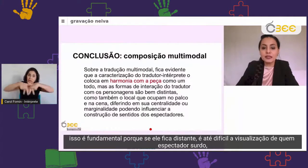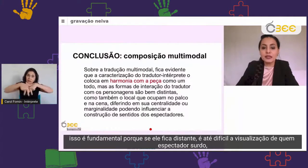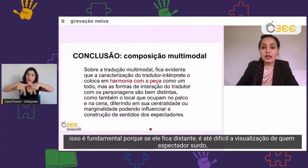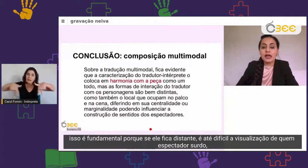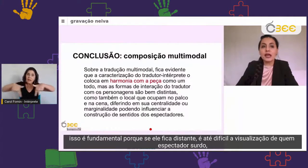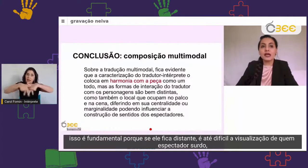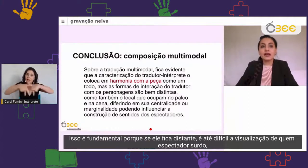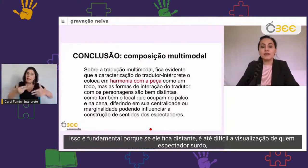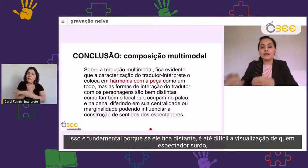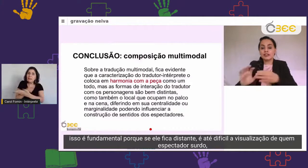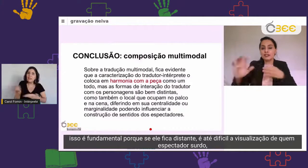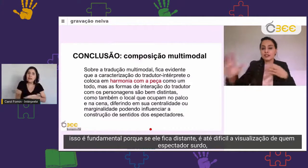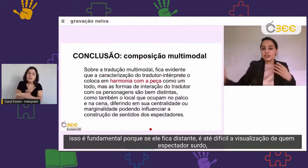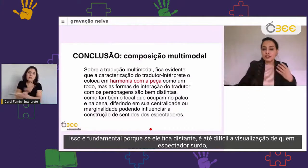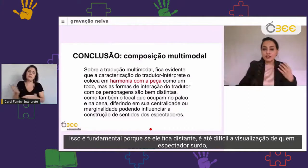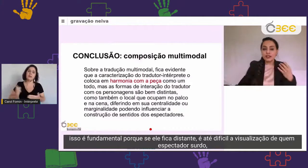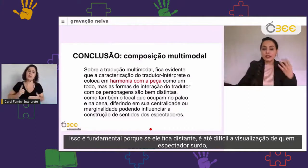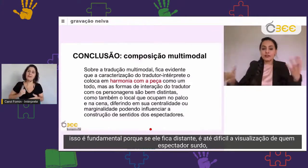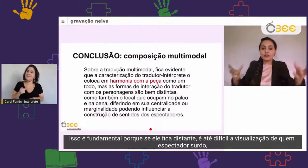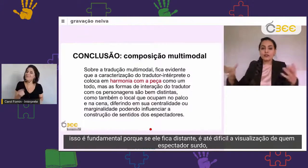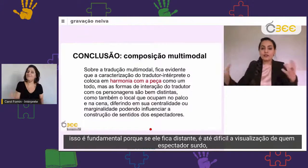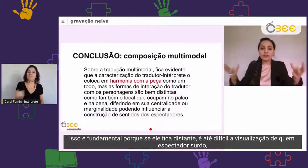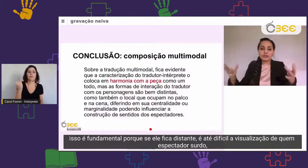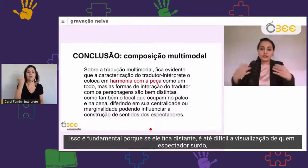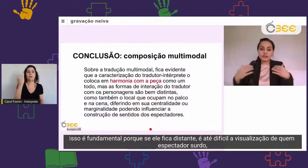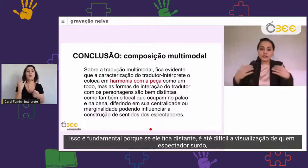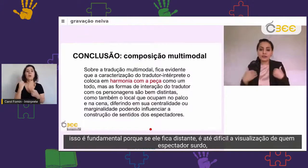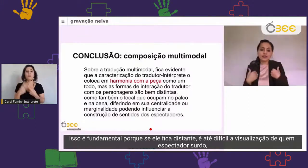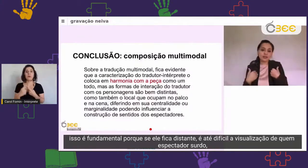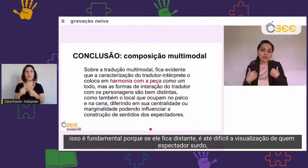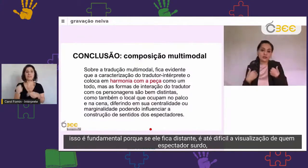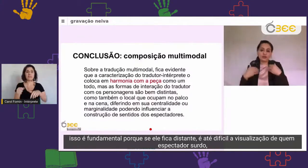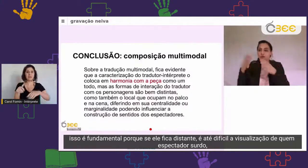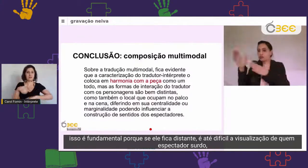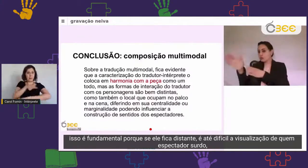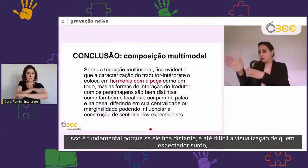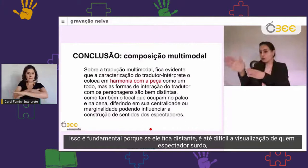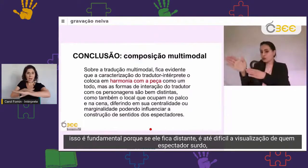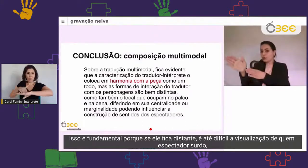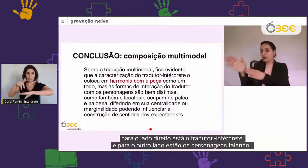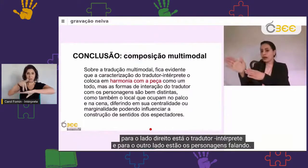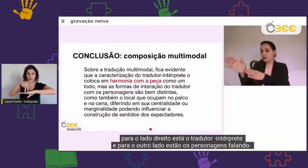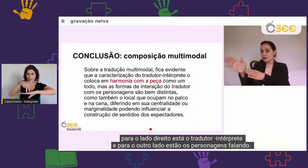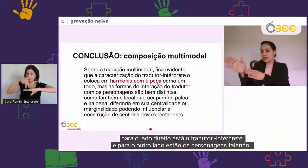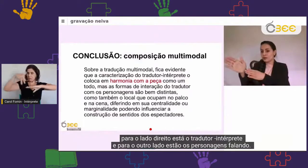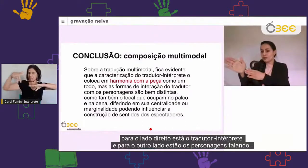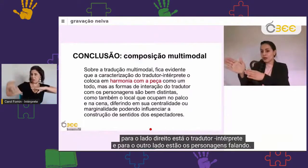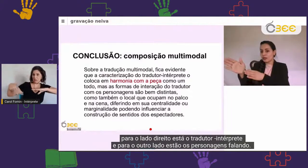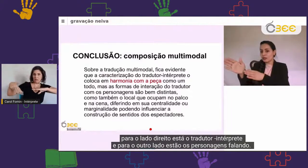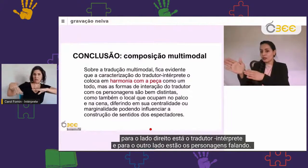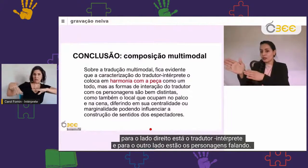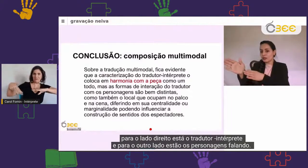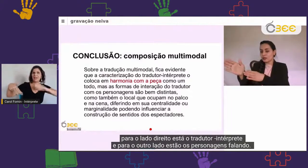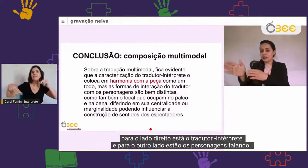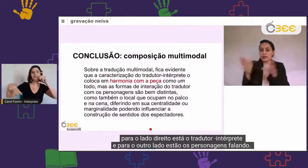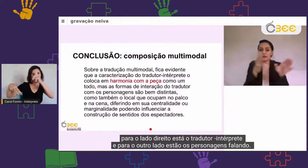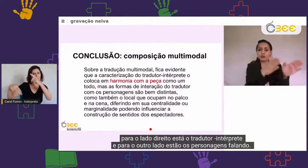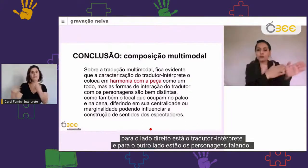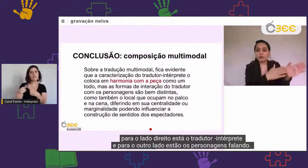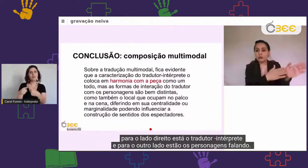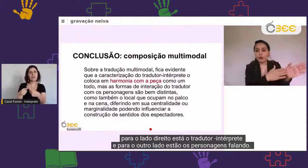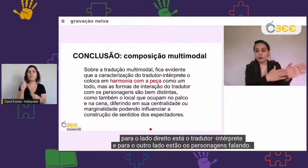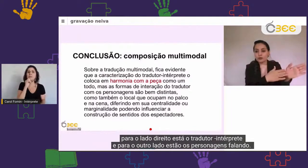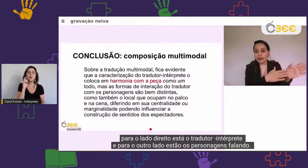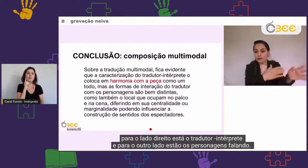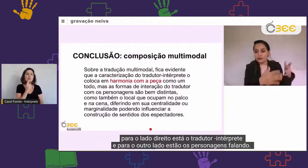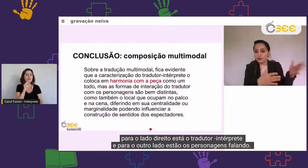se ele fica distante, é até difícil a visualização de quem é o espectador surdo. Para um lado direito está o